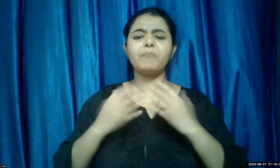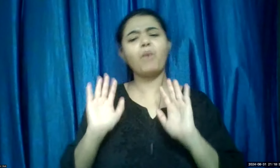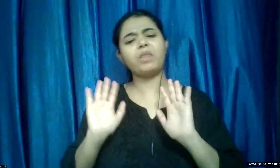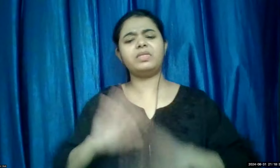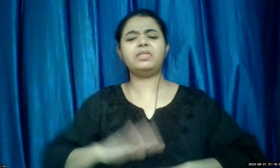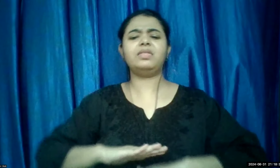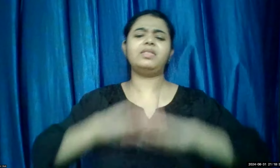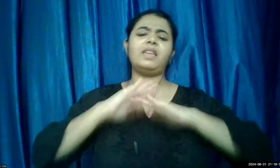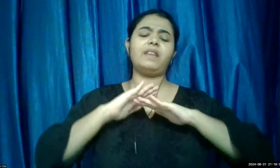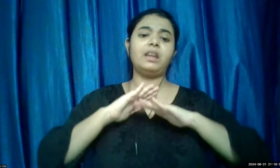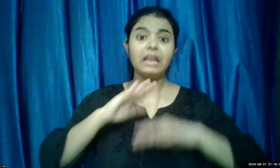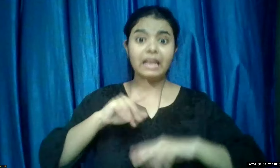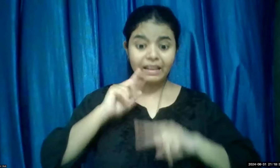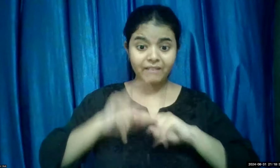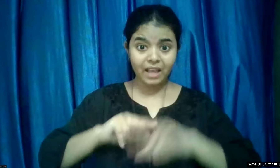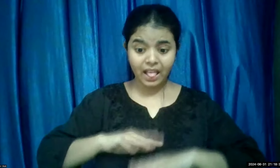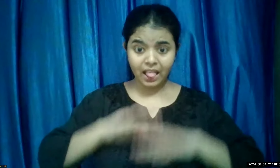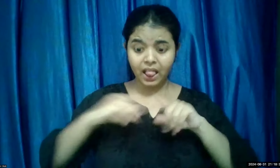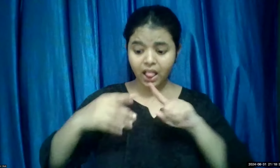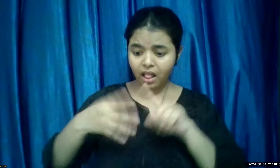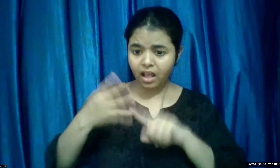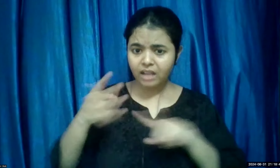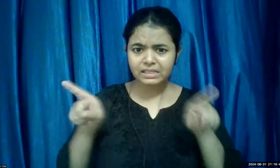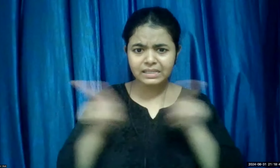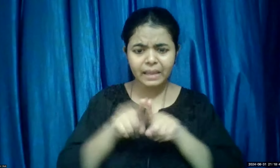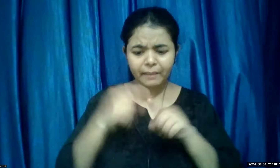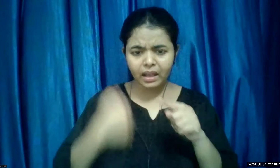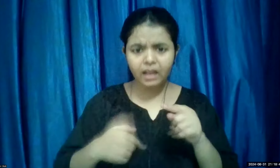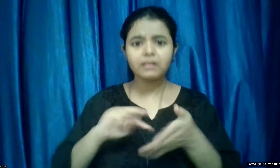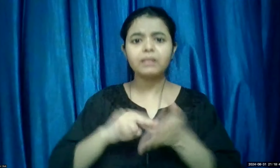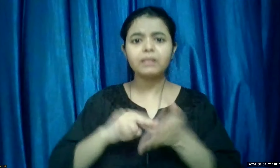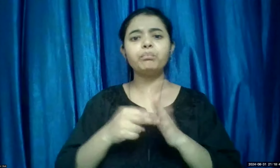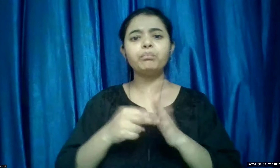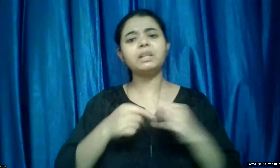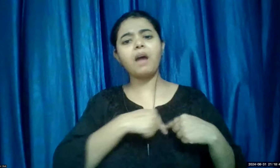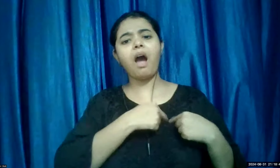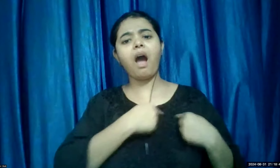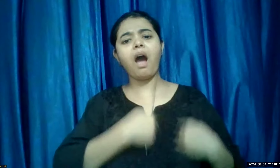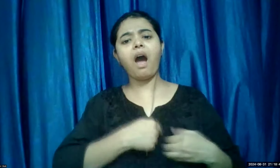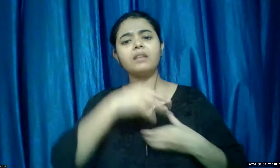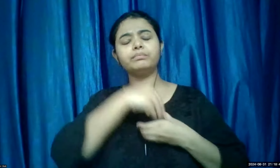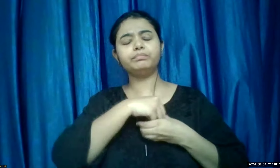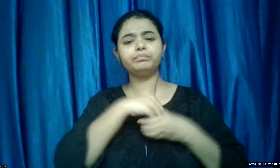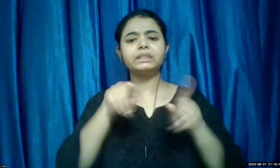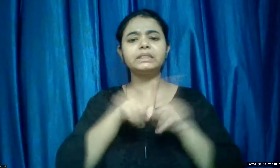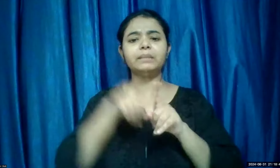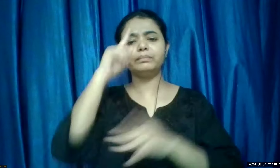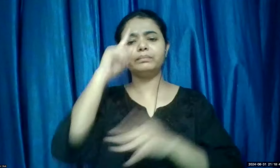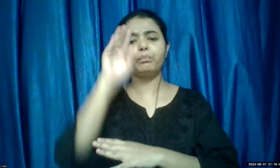दिया तो आपके हृदय में भगवान उस ज्ञान को प्रकट करेंगे